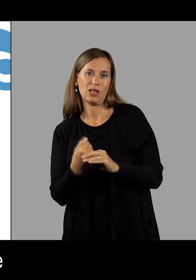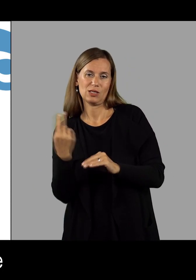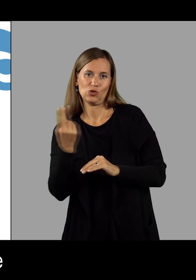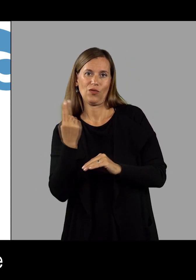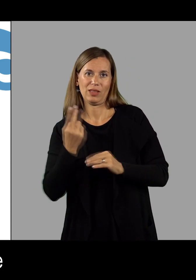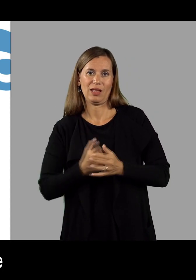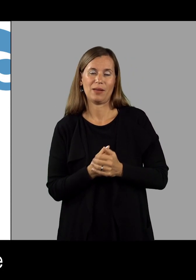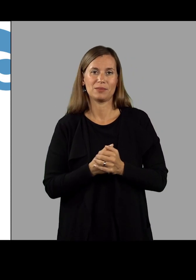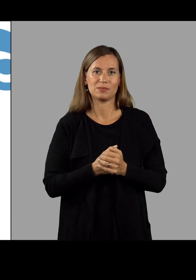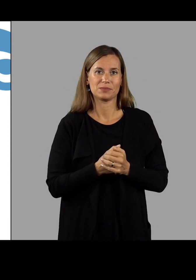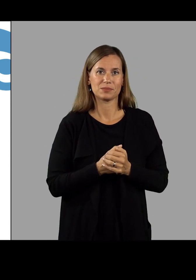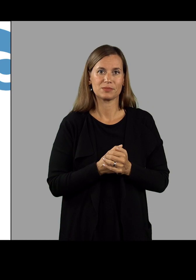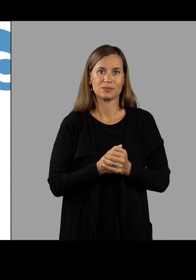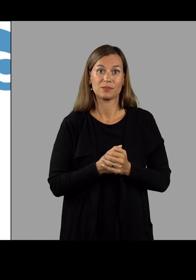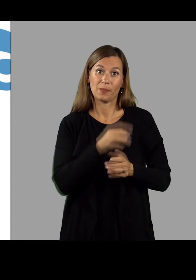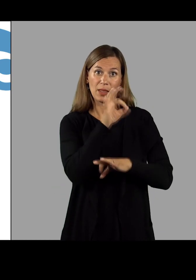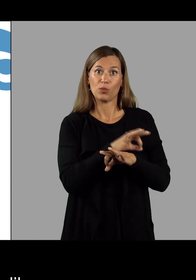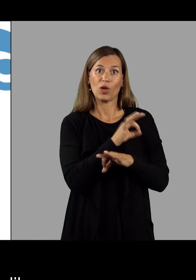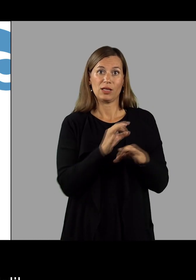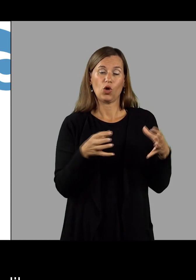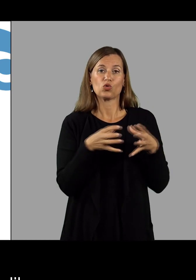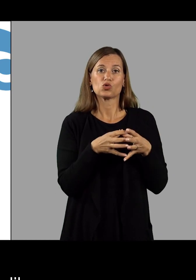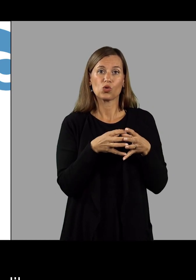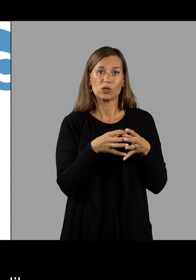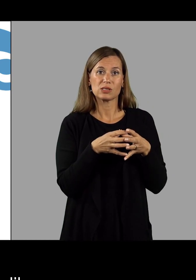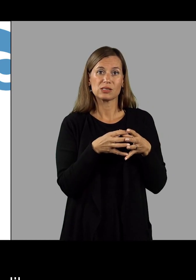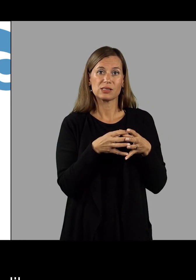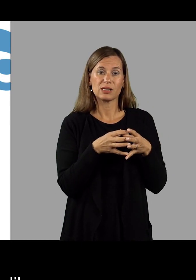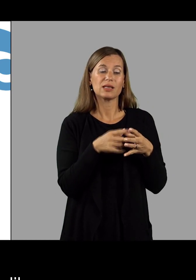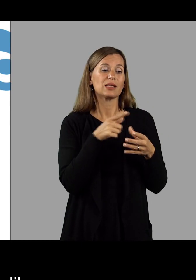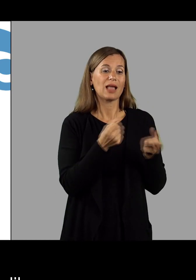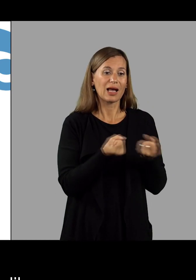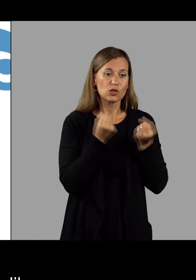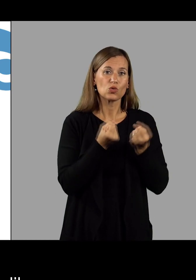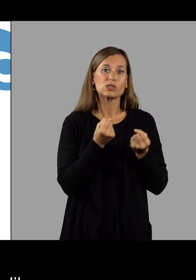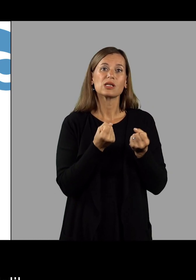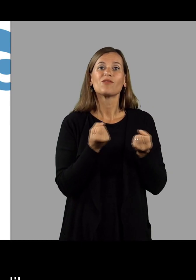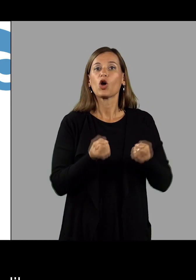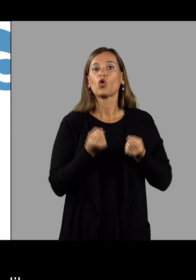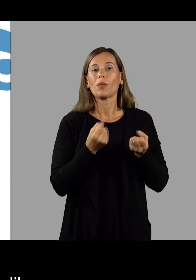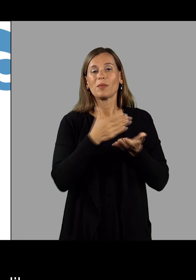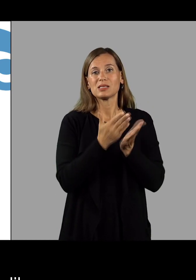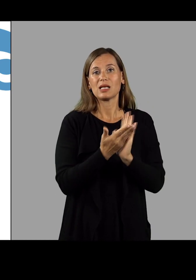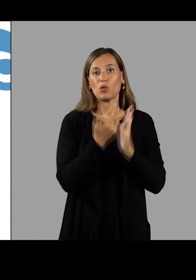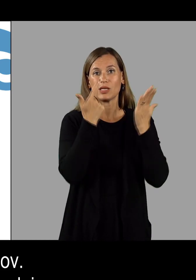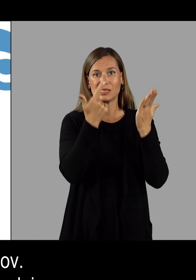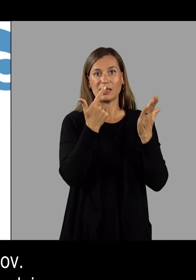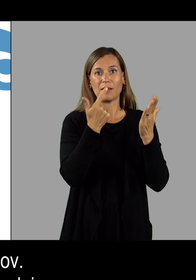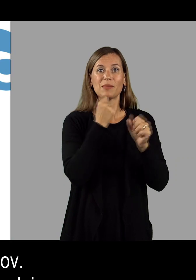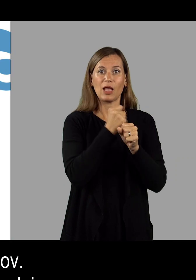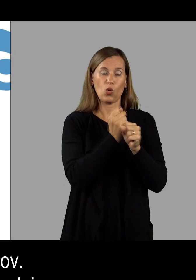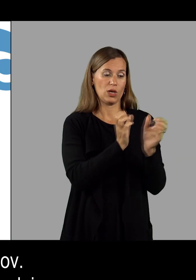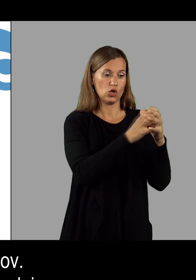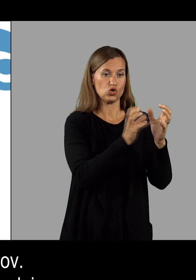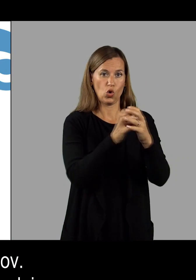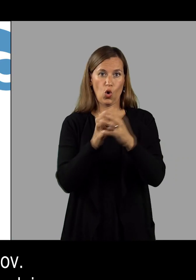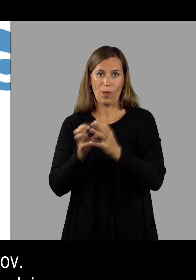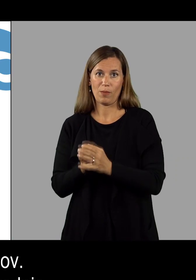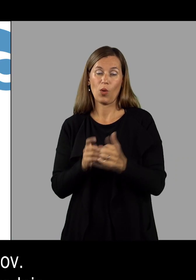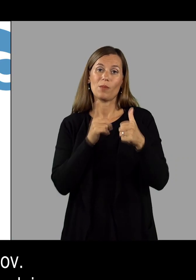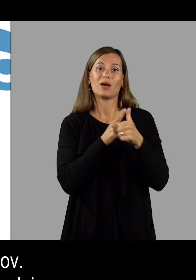tudi podjetja. In sicer iz celotne Slovenije, torej tako iz kohezijske regije Vzhodna Slovenija kot